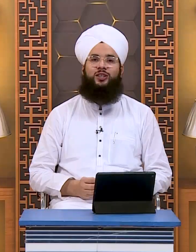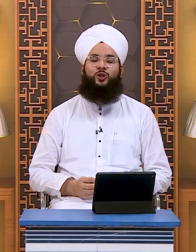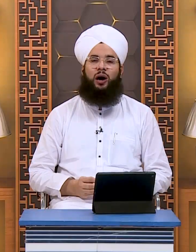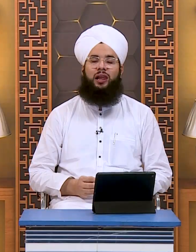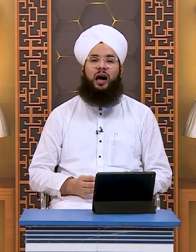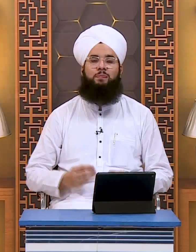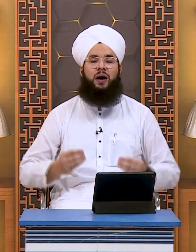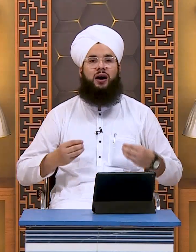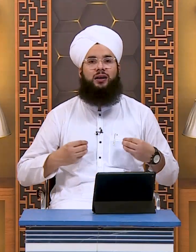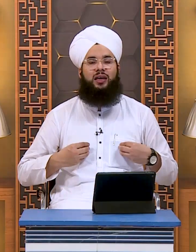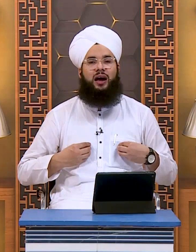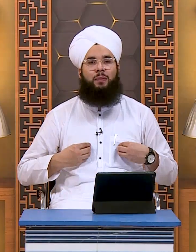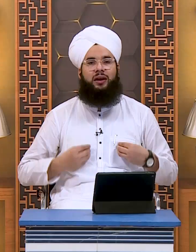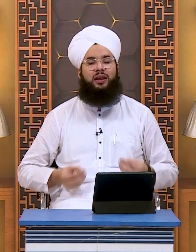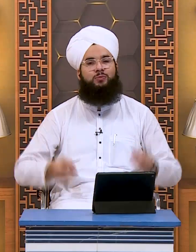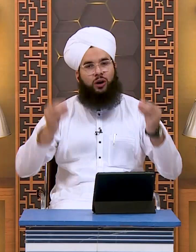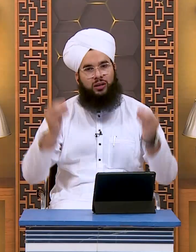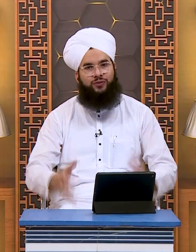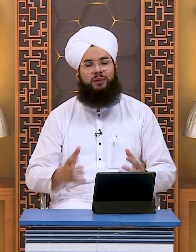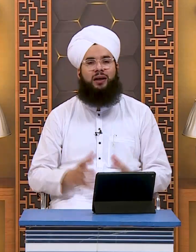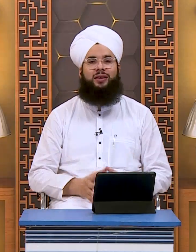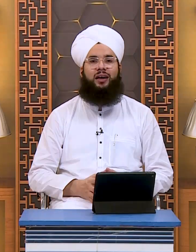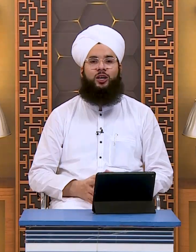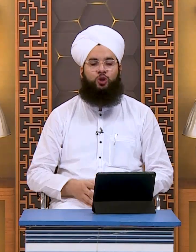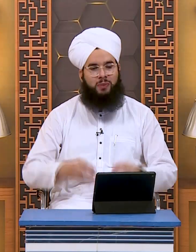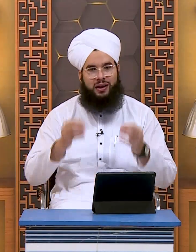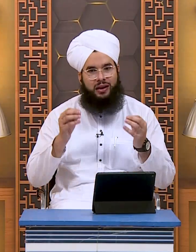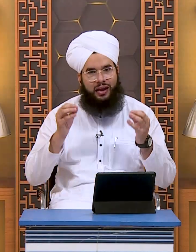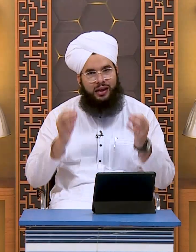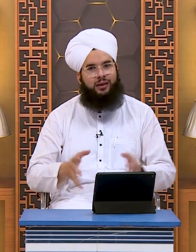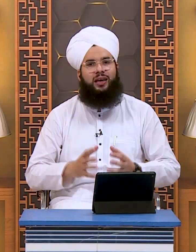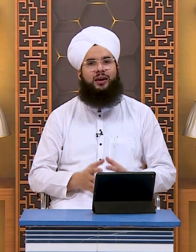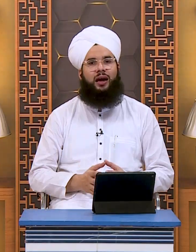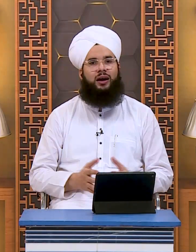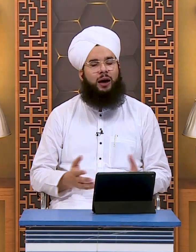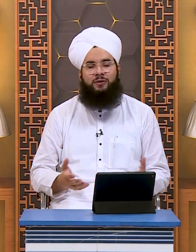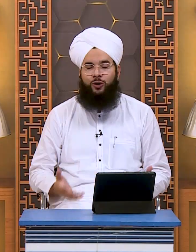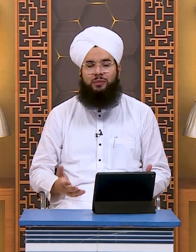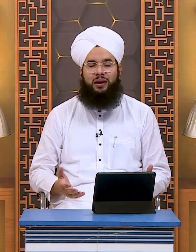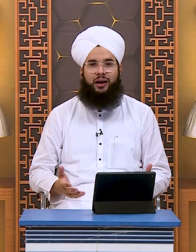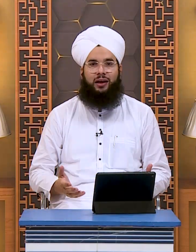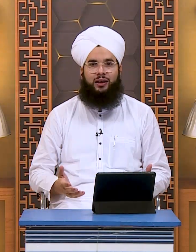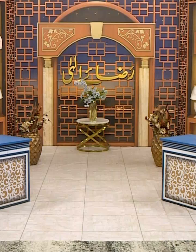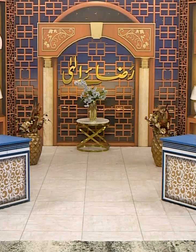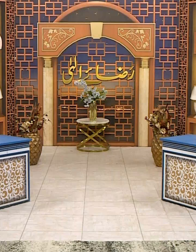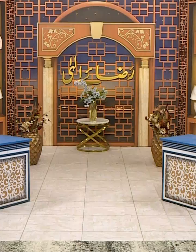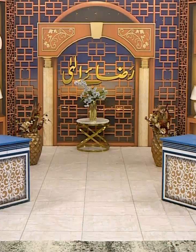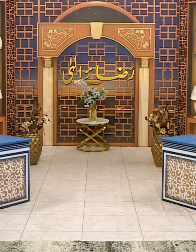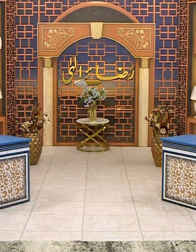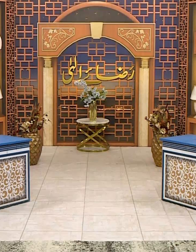جو اللہ پاک نے ہمارے لیے مقدر فرما دیا ہے، جو ہمارے لیے لکھ دیا گیا ہے. ہمیں وہی ملنا ہے. کوئی ایک لقمہ